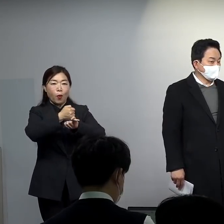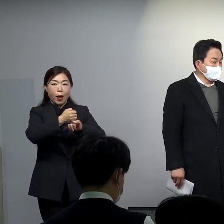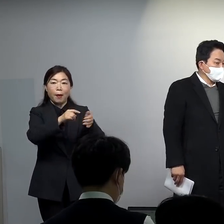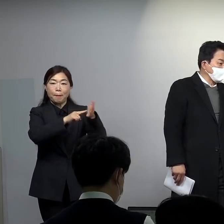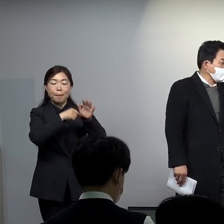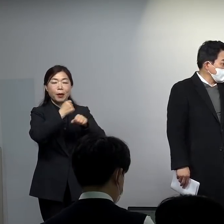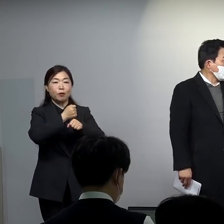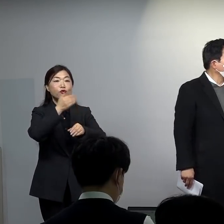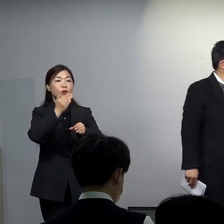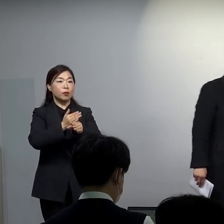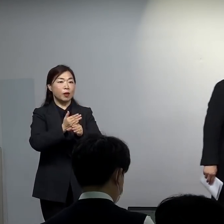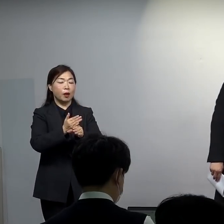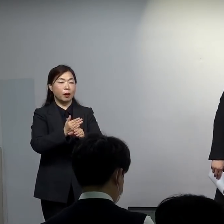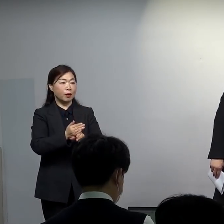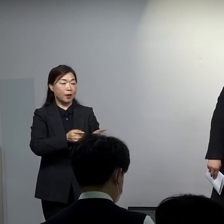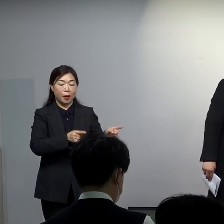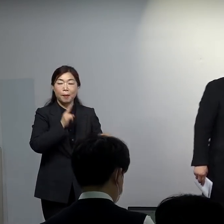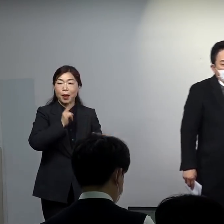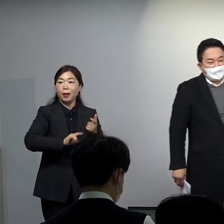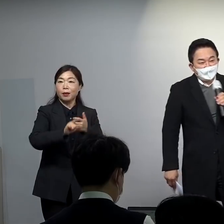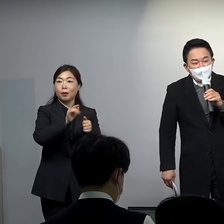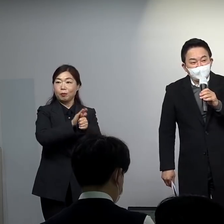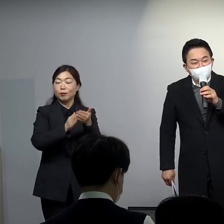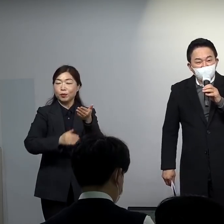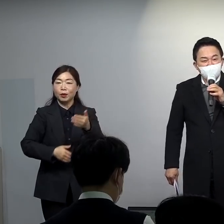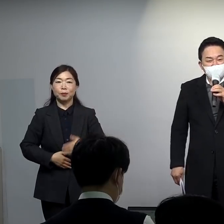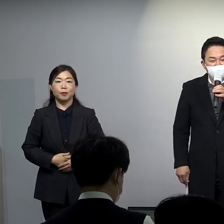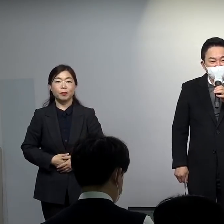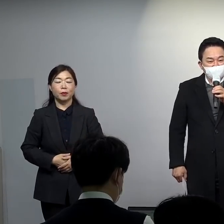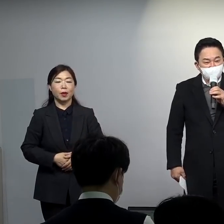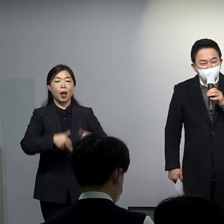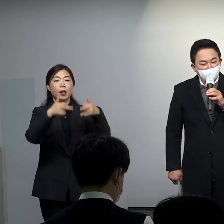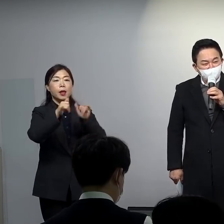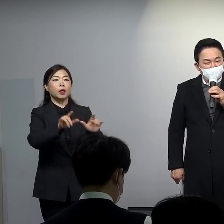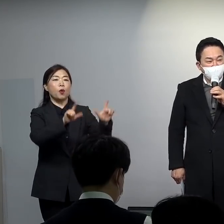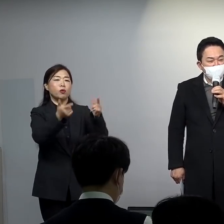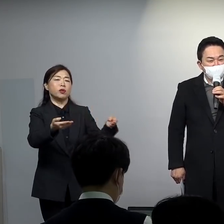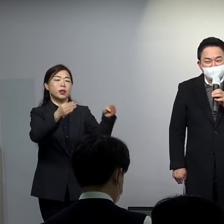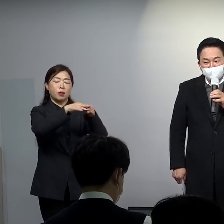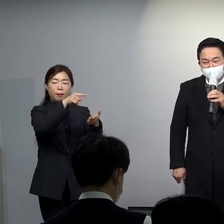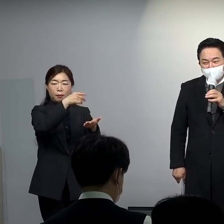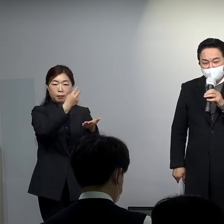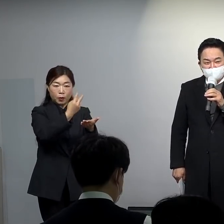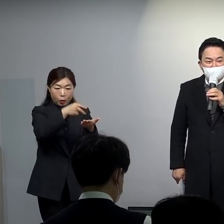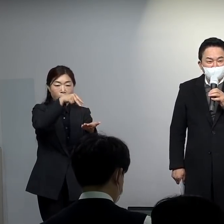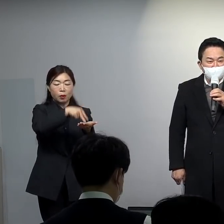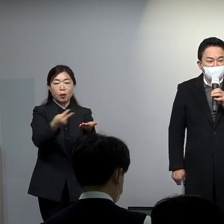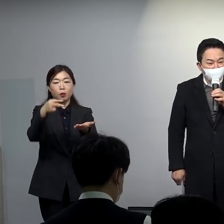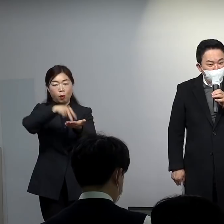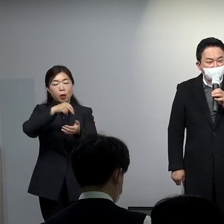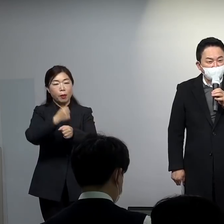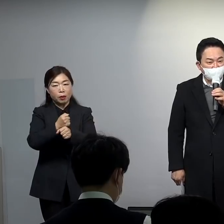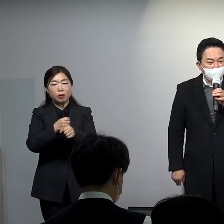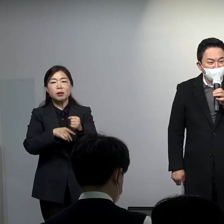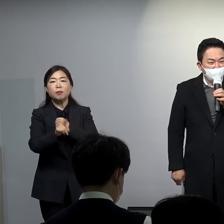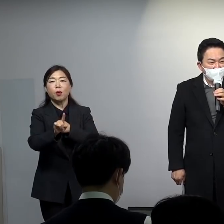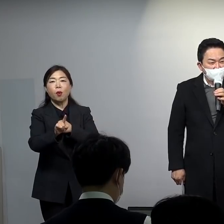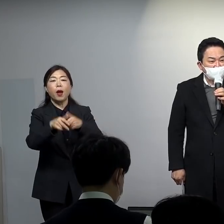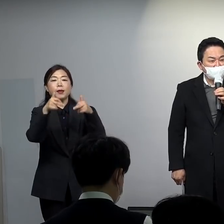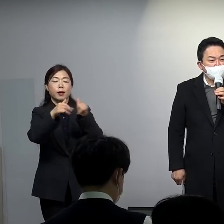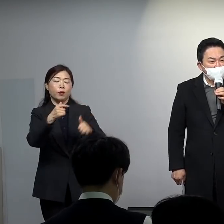중에 있습니다. 네, 제가 한마디 하겠습니다. 네, 탈시설은 기본적인 장애인들의 요구이기도